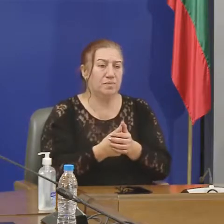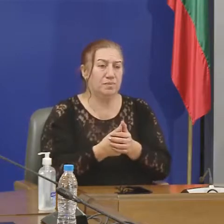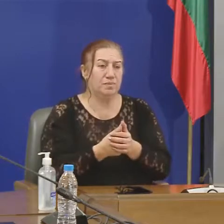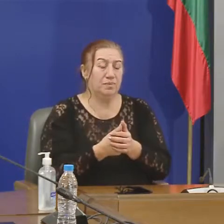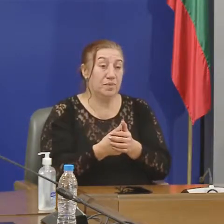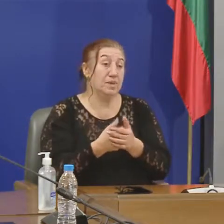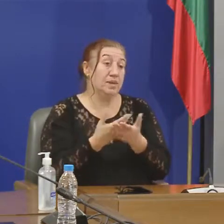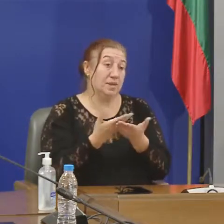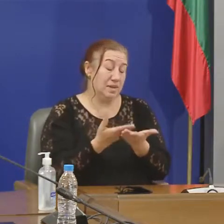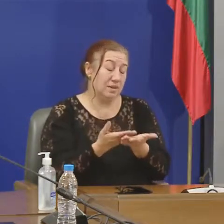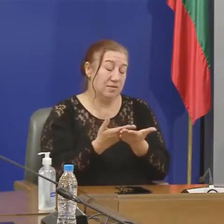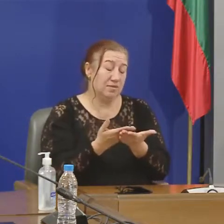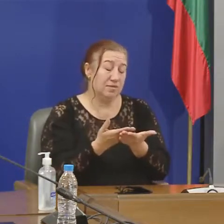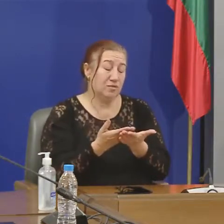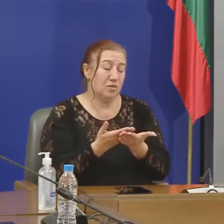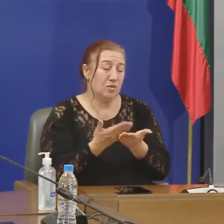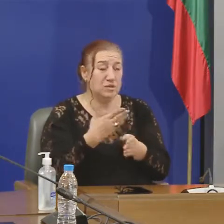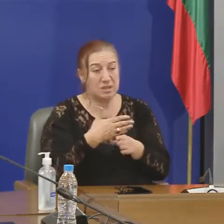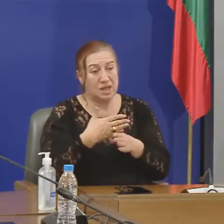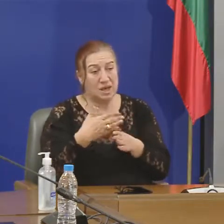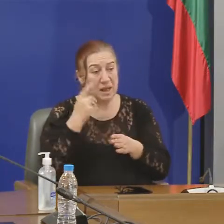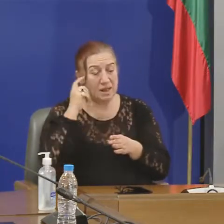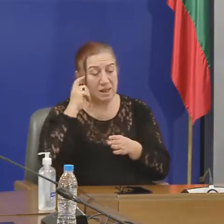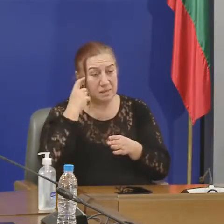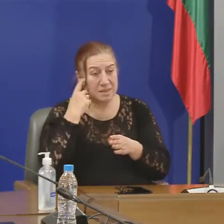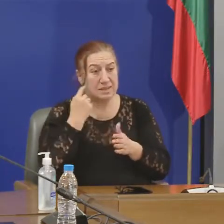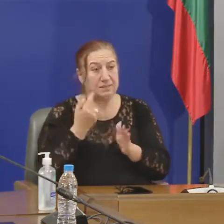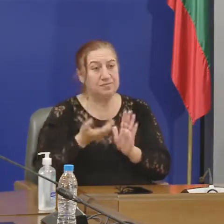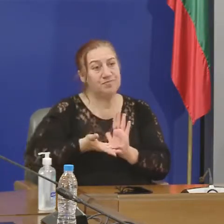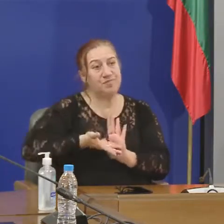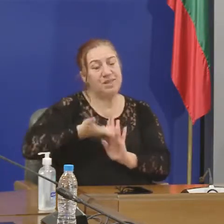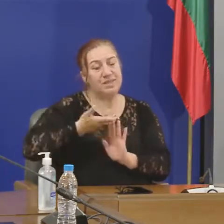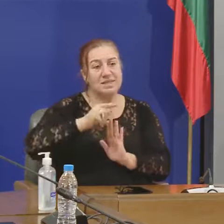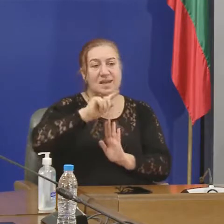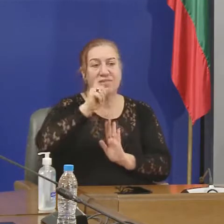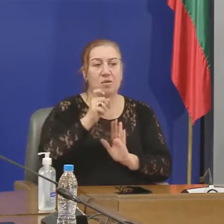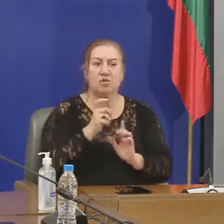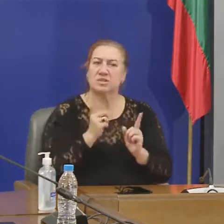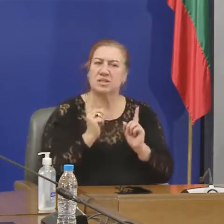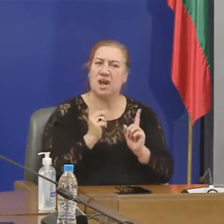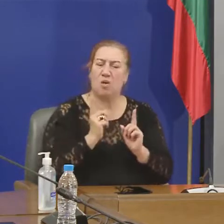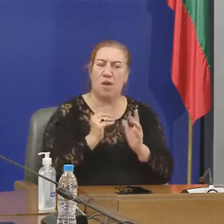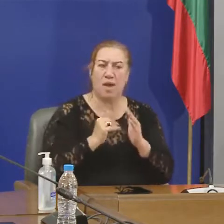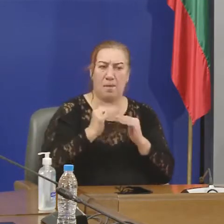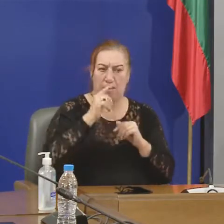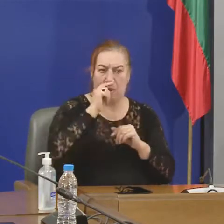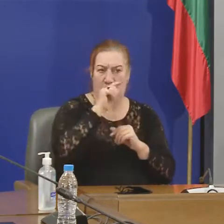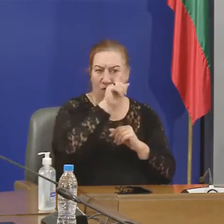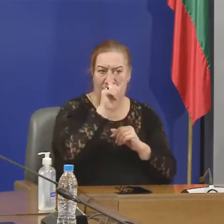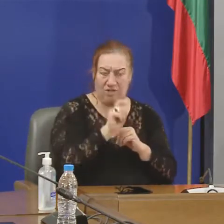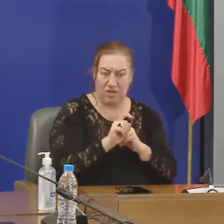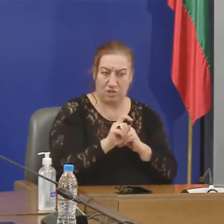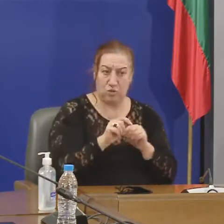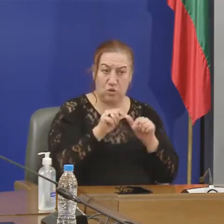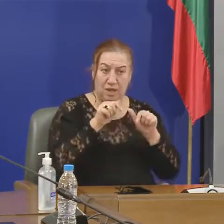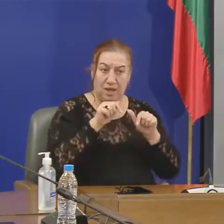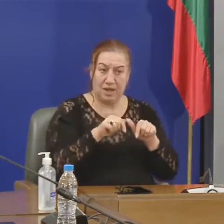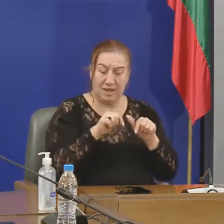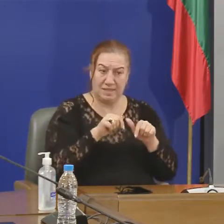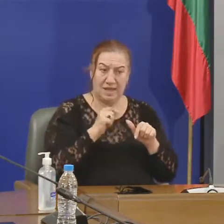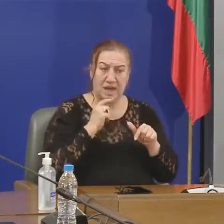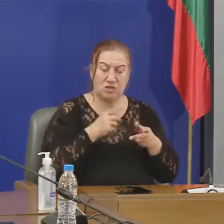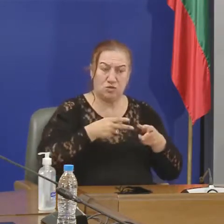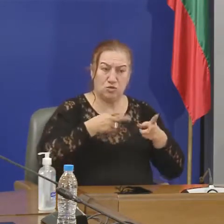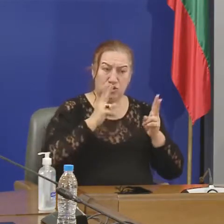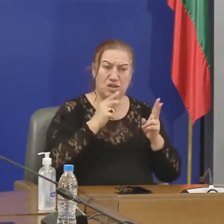при този ред на мисли възниква въпроса, кое не е по-важно. Сегашното решение за затваряне на гимназиарен